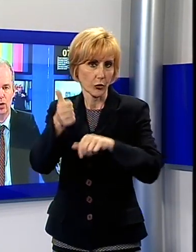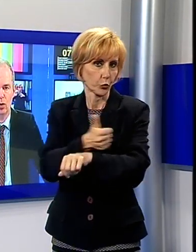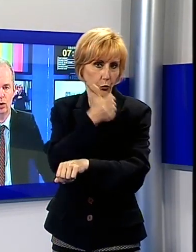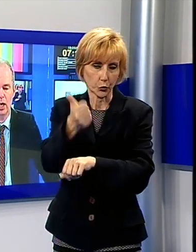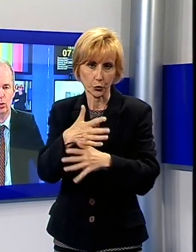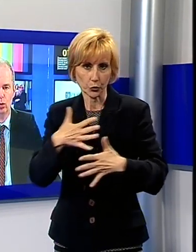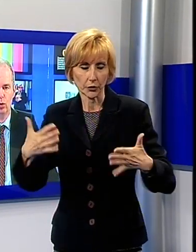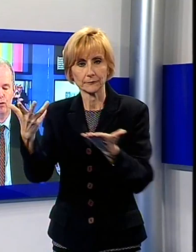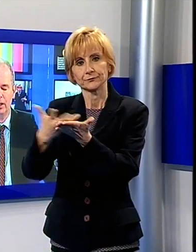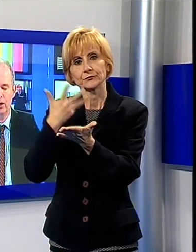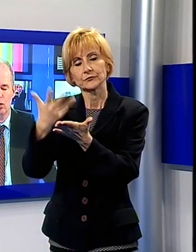racconta tutto Federico Conti.